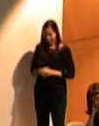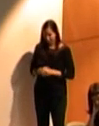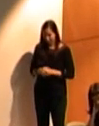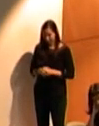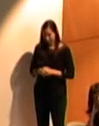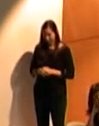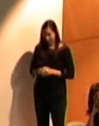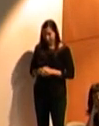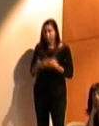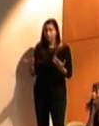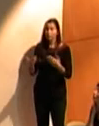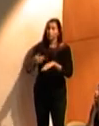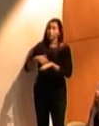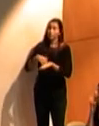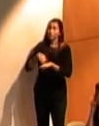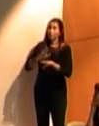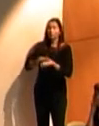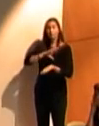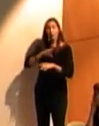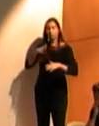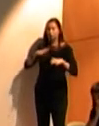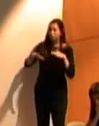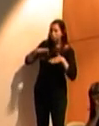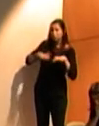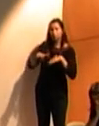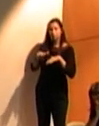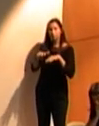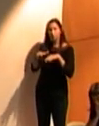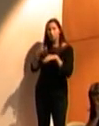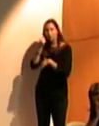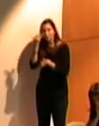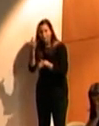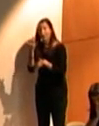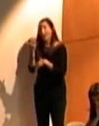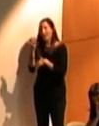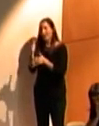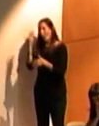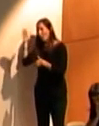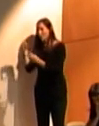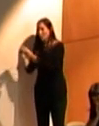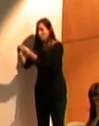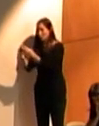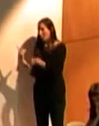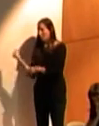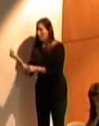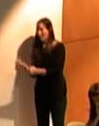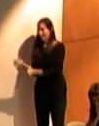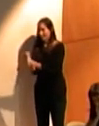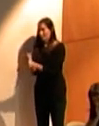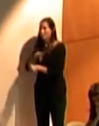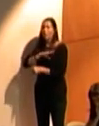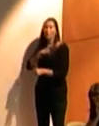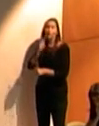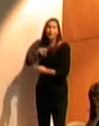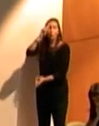Voilà. Et en fait, lors des déambulations, on a aussi noué d'autres partenariats avec d'autres structures, parce que l'objectif, c'était aussi